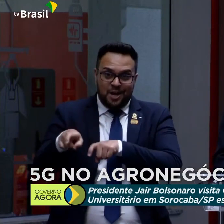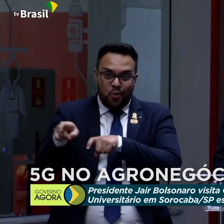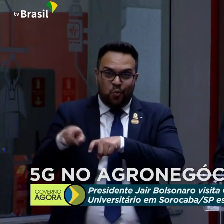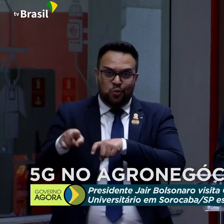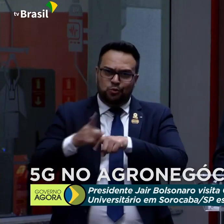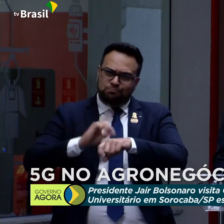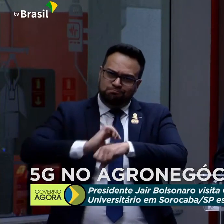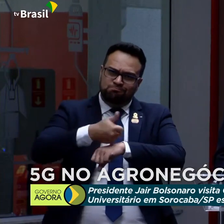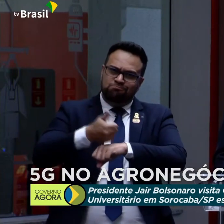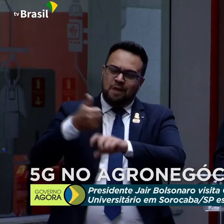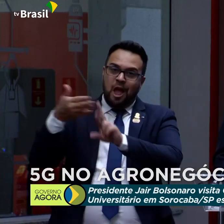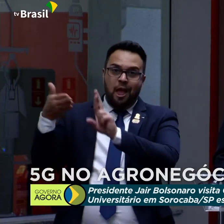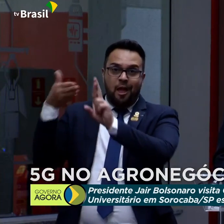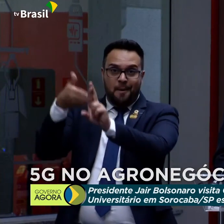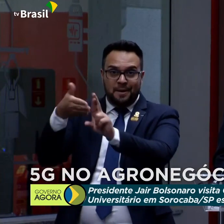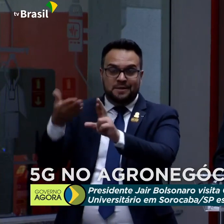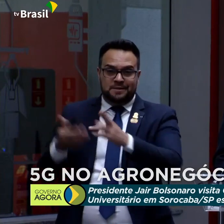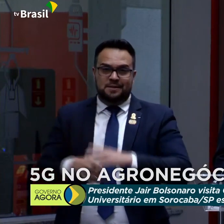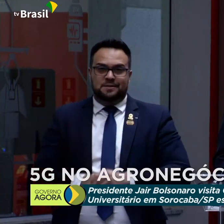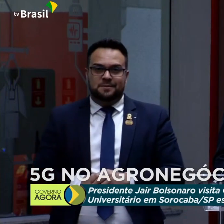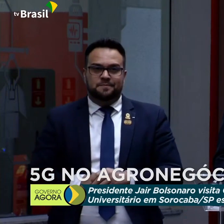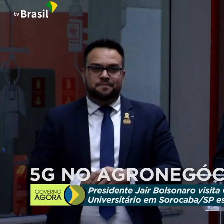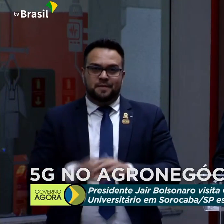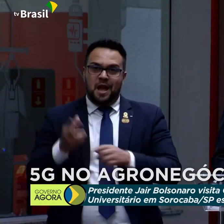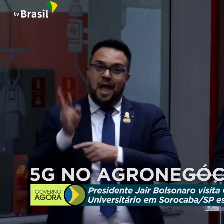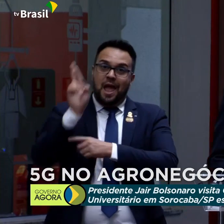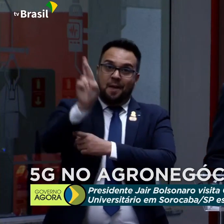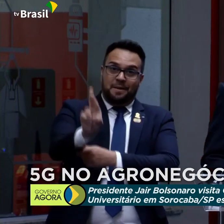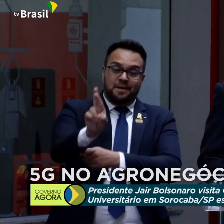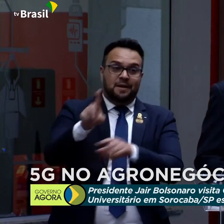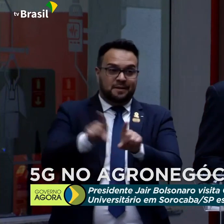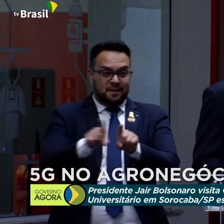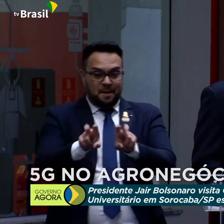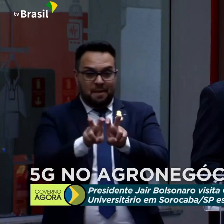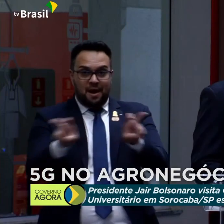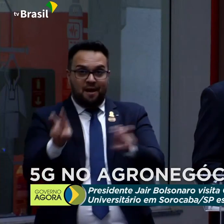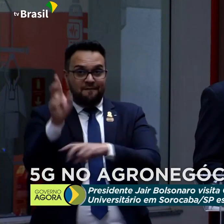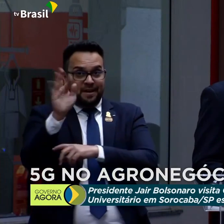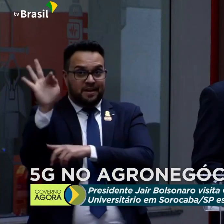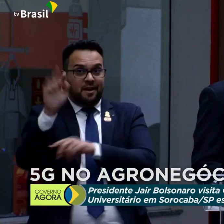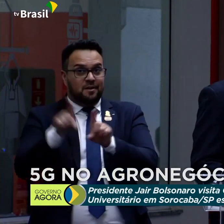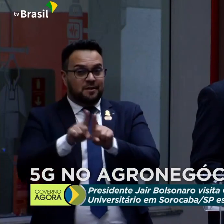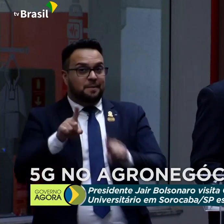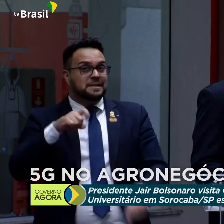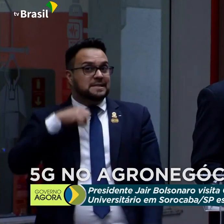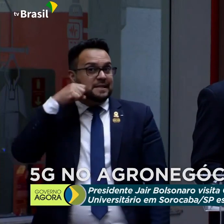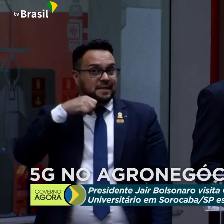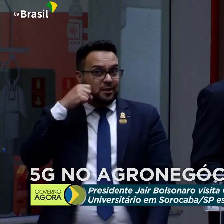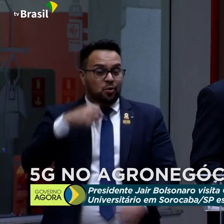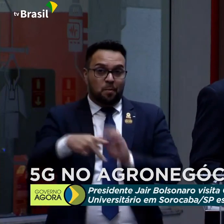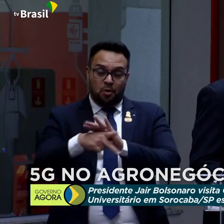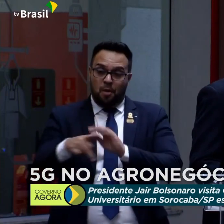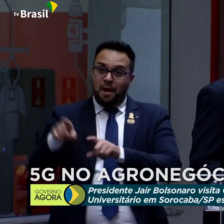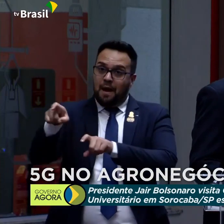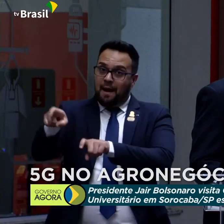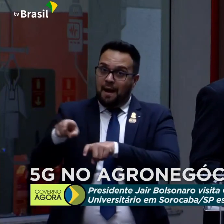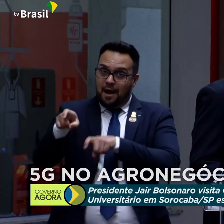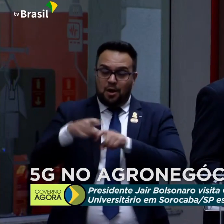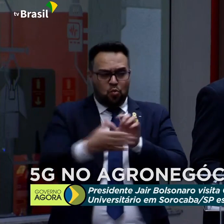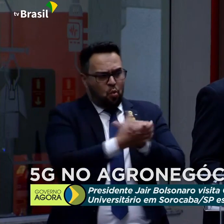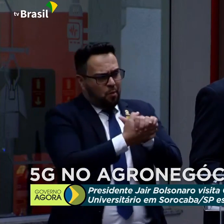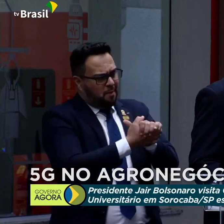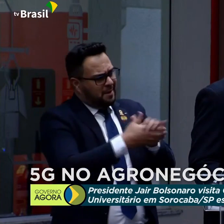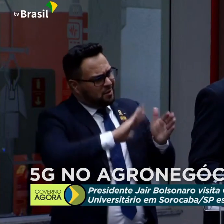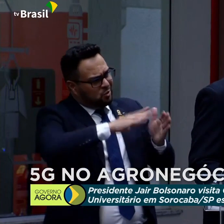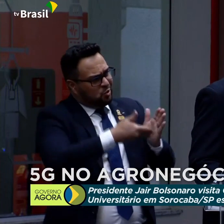os agricultores do Brasil, aqui com a bancada federal, a bancada dos senadores também, presidente do Agro, a qual quero saudar todos